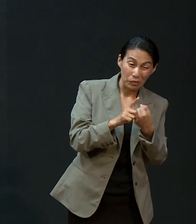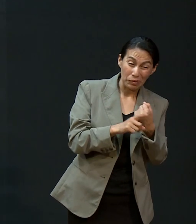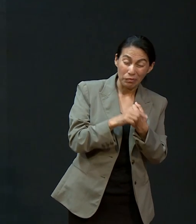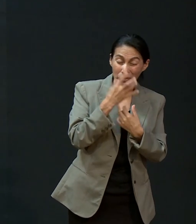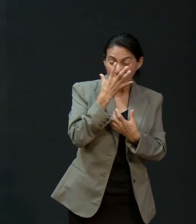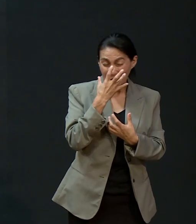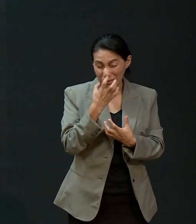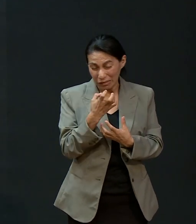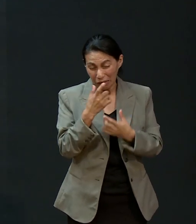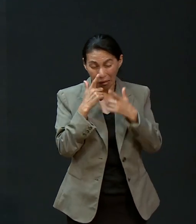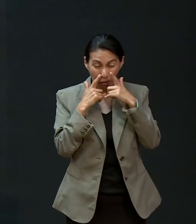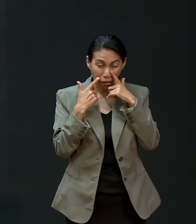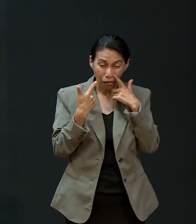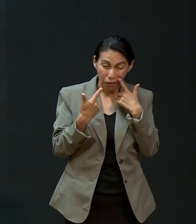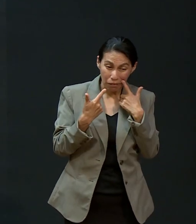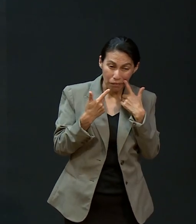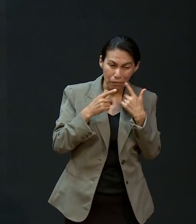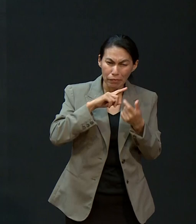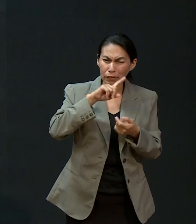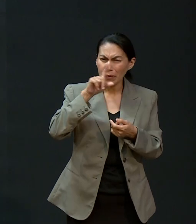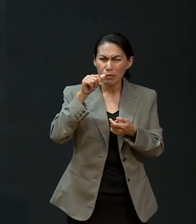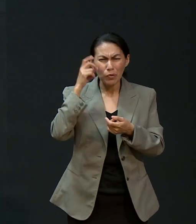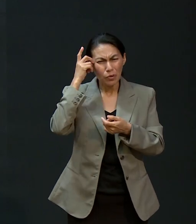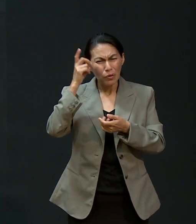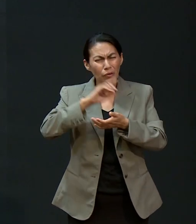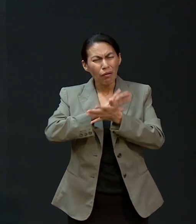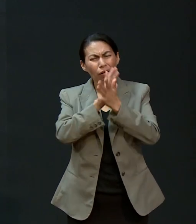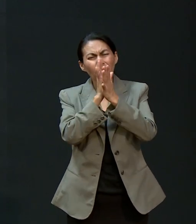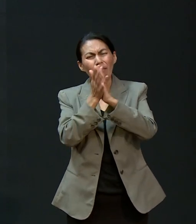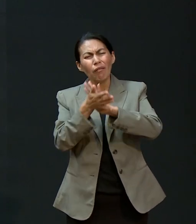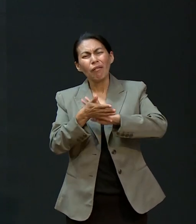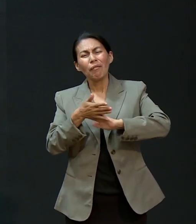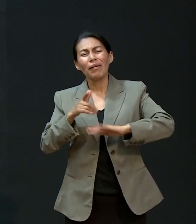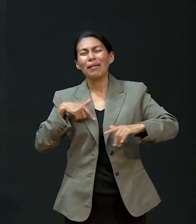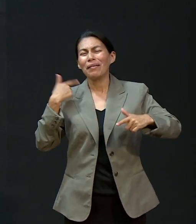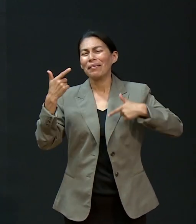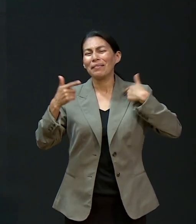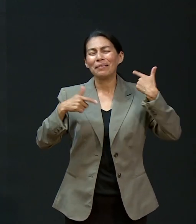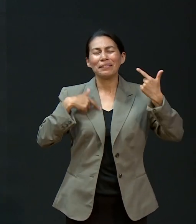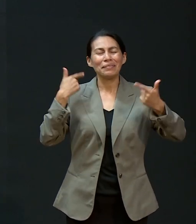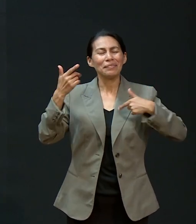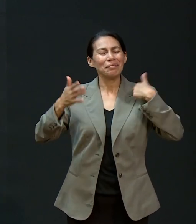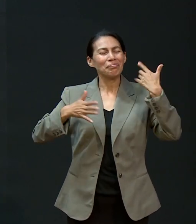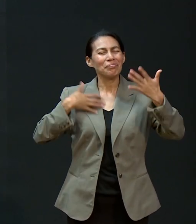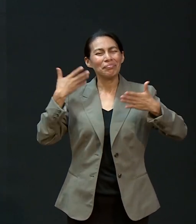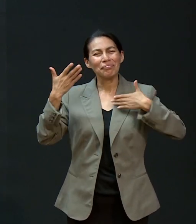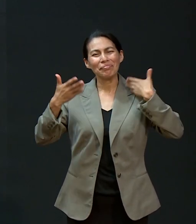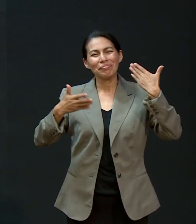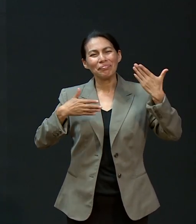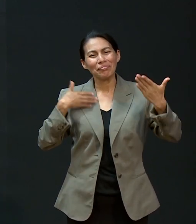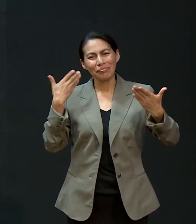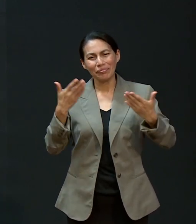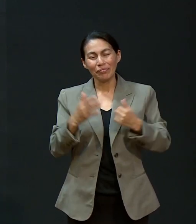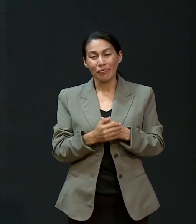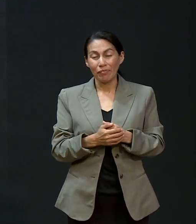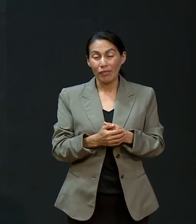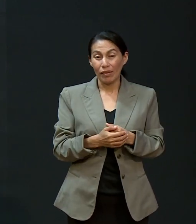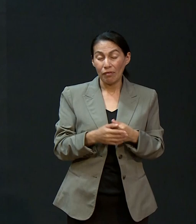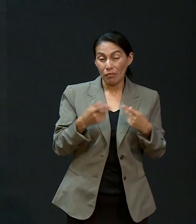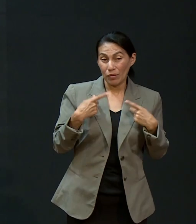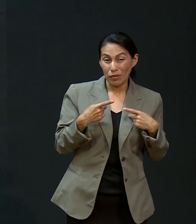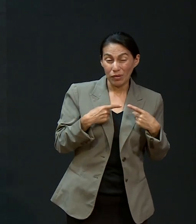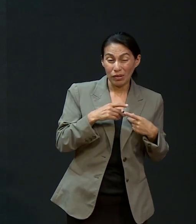delicada o triste, sepan que esas lágrimas se van a convertir en algo de gozo, de alegría.